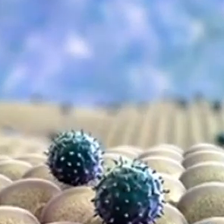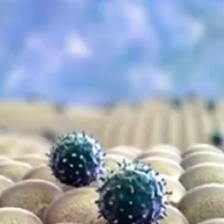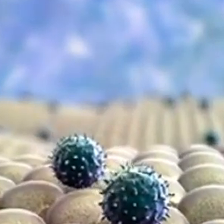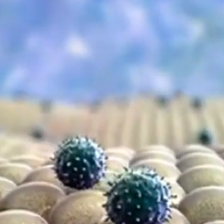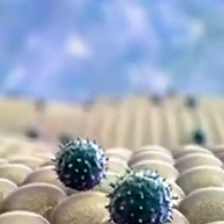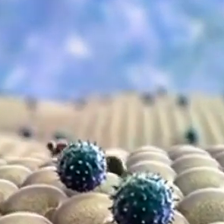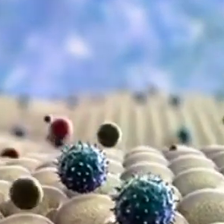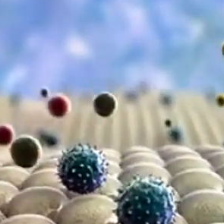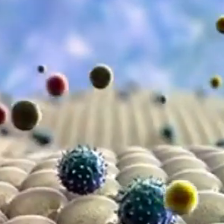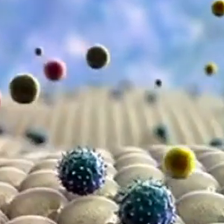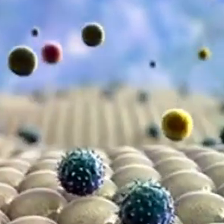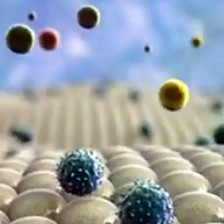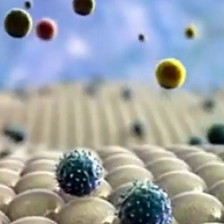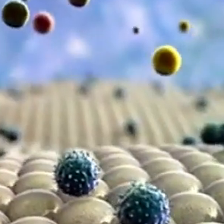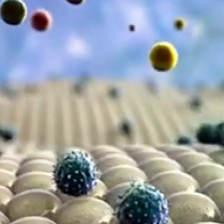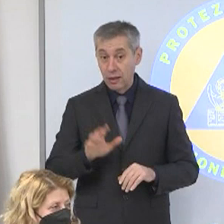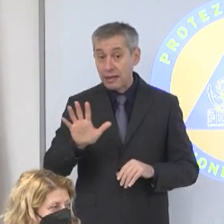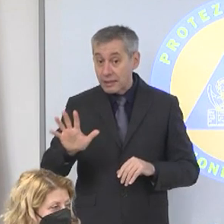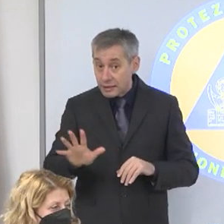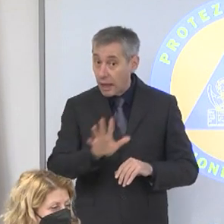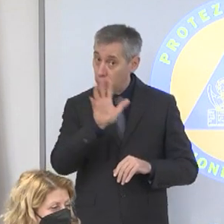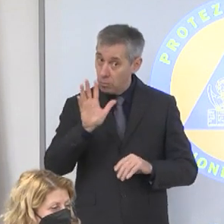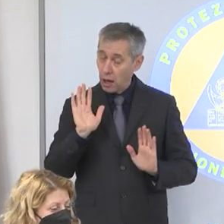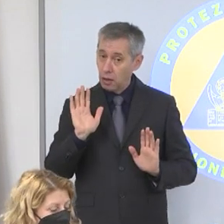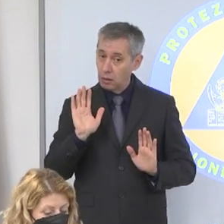sembra essersi stabilizzata. Sembra